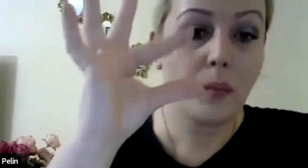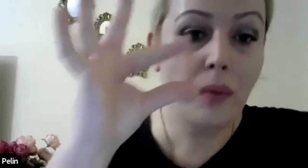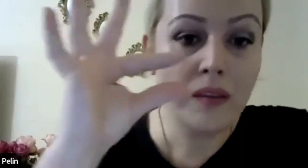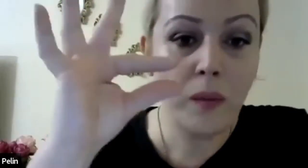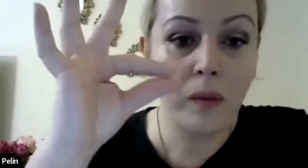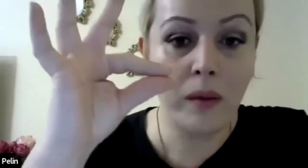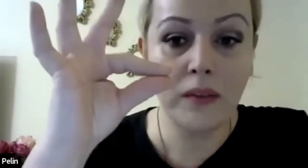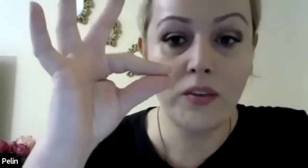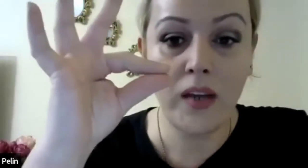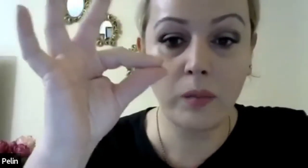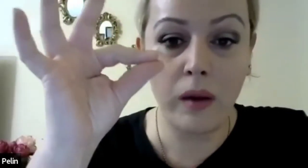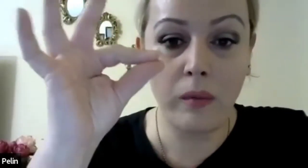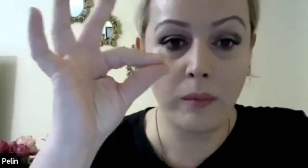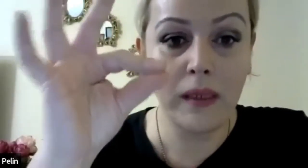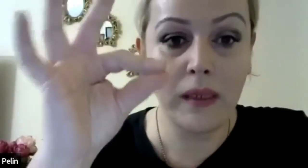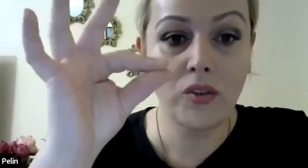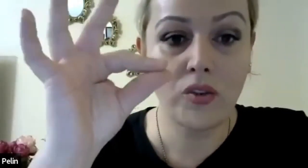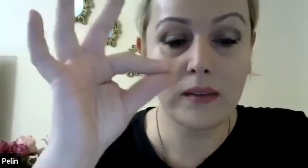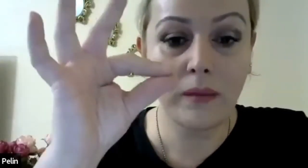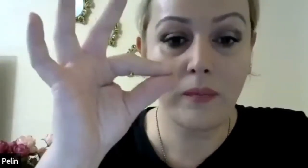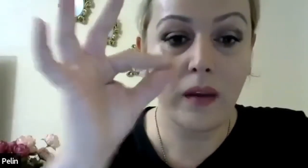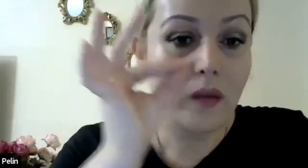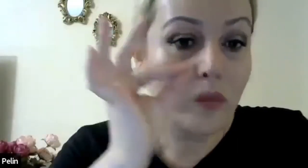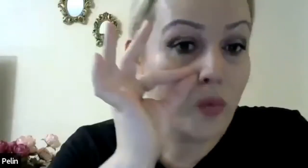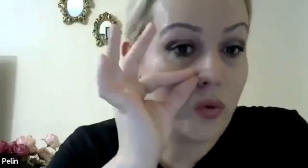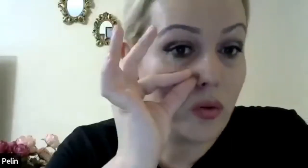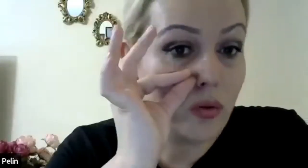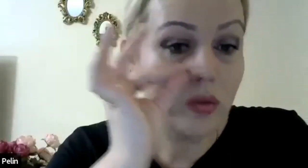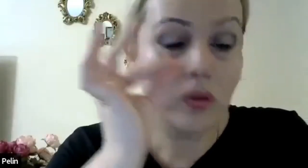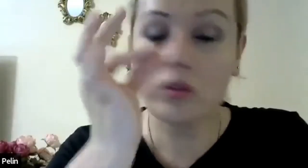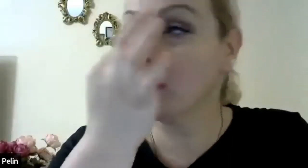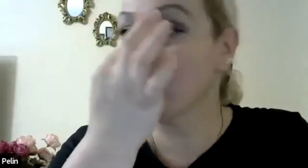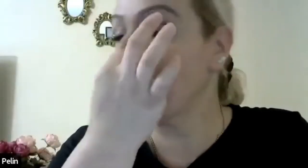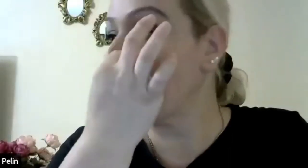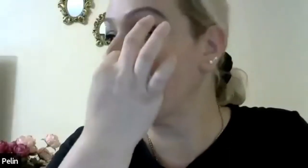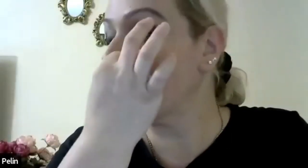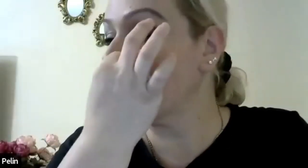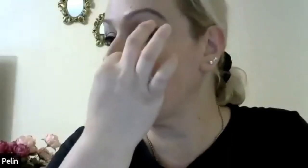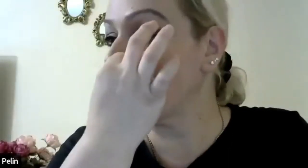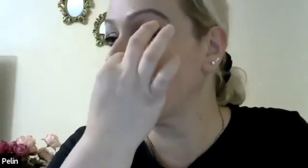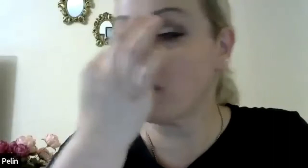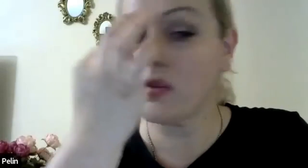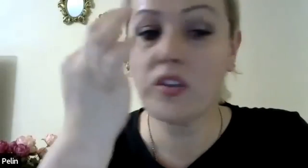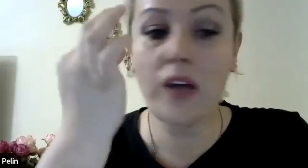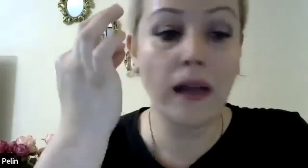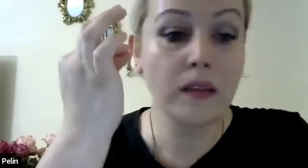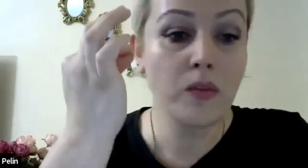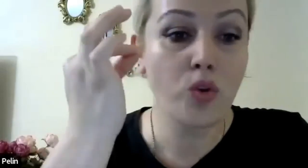Baş parmağımla işaret parmağımı birleştirdim. Burnumun kenarlarına değdiriyorum. İşaretimiz